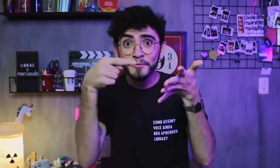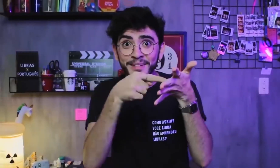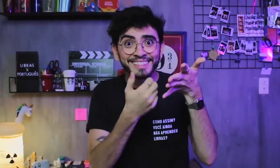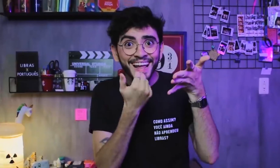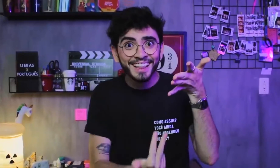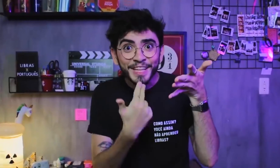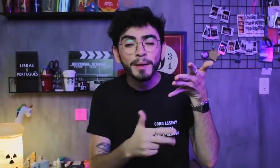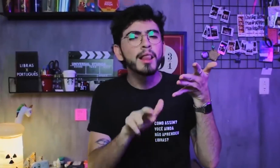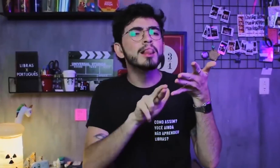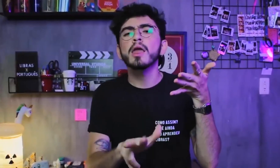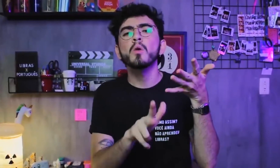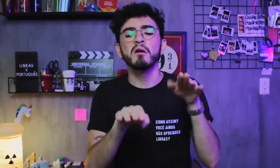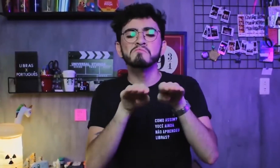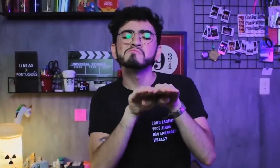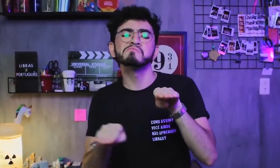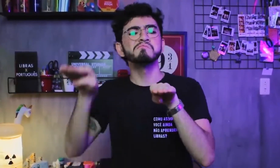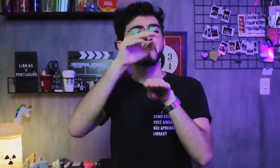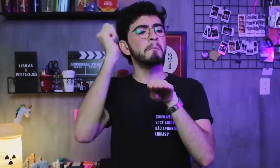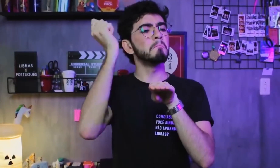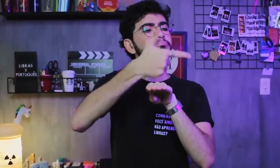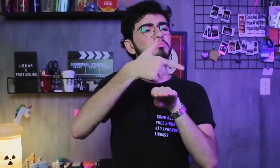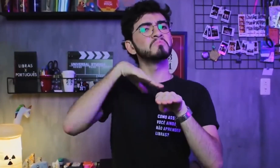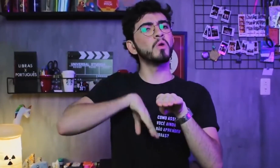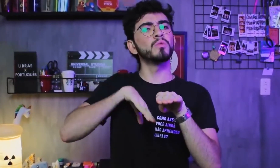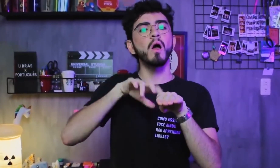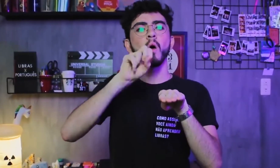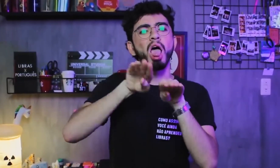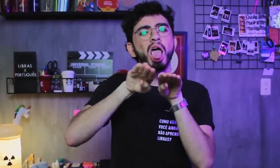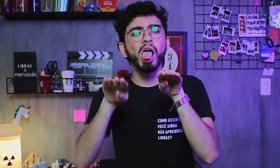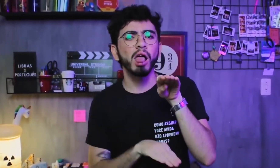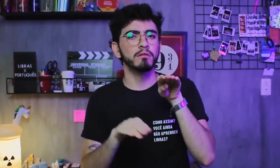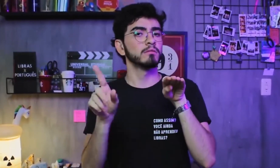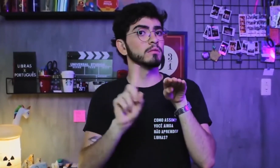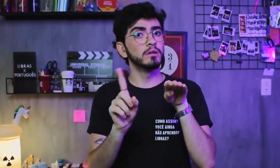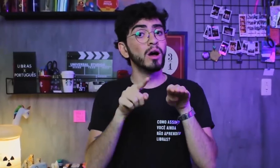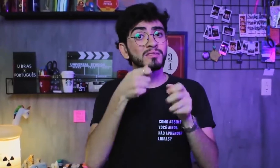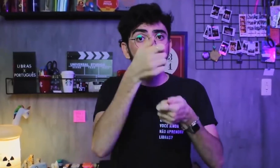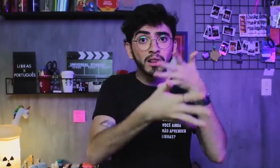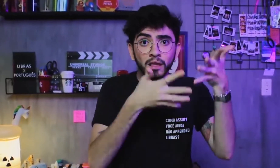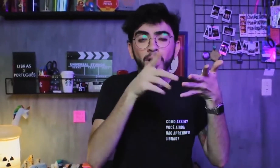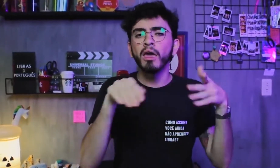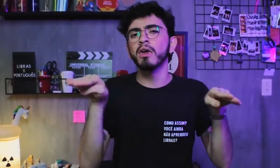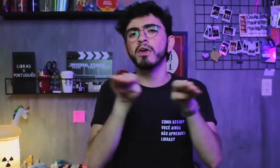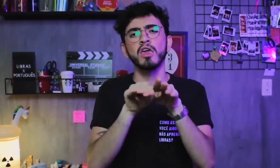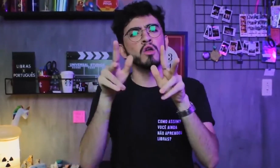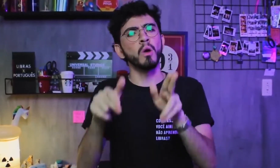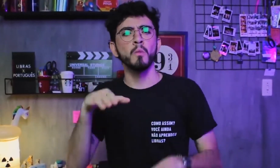Então, a Libras, ela não é uma língua superior ou inferior ao português. Ambas têm a mesma